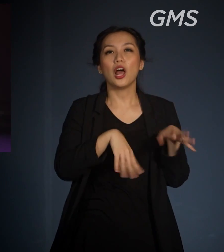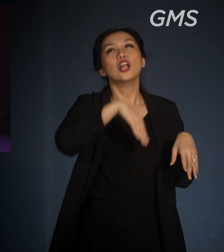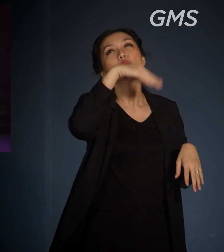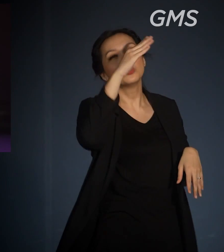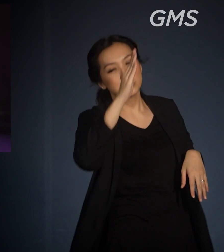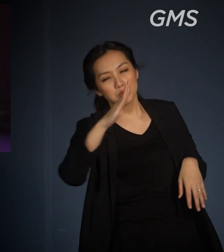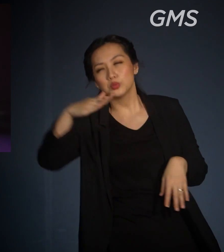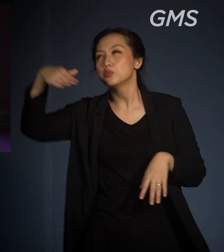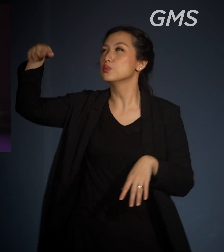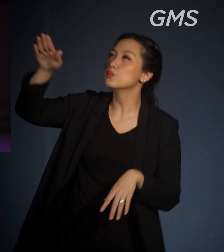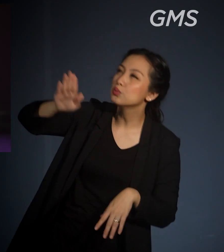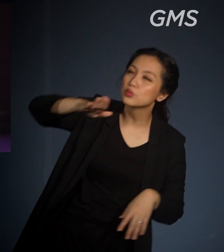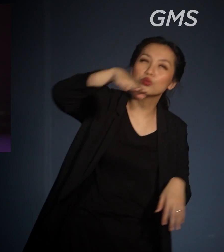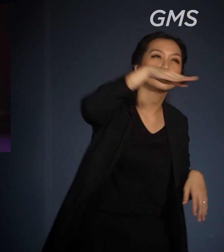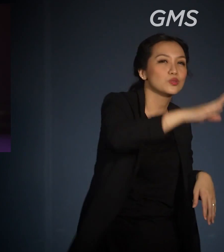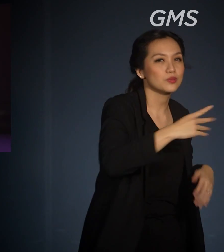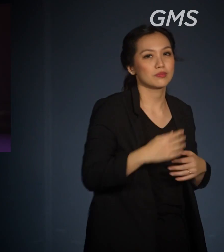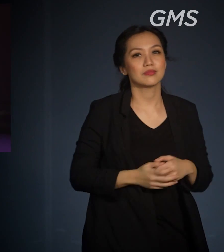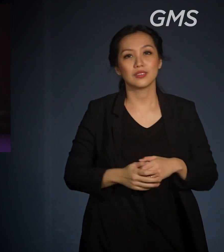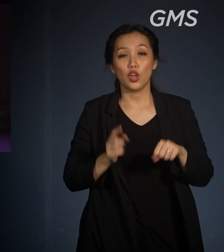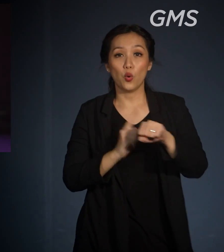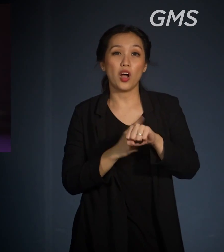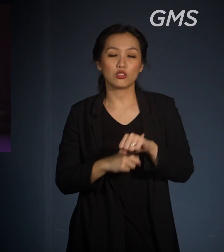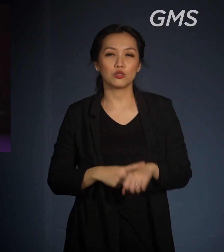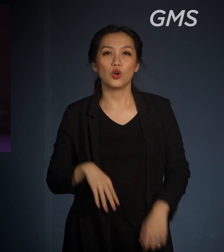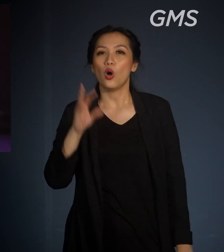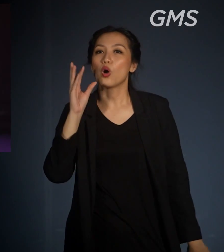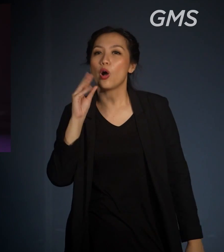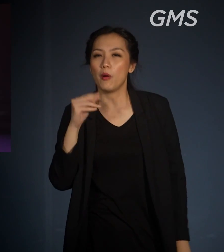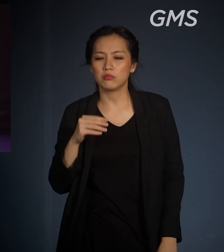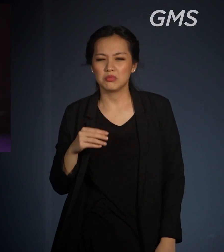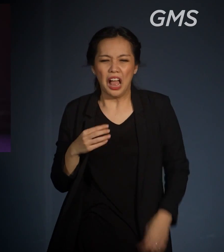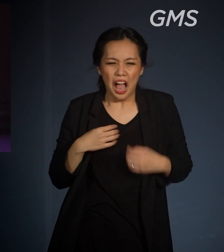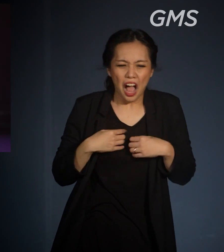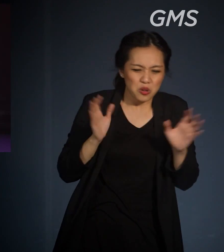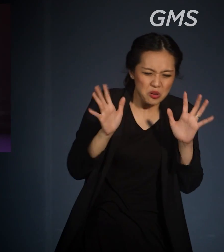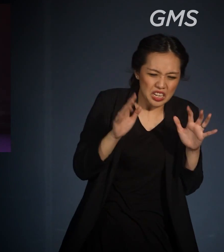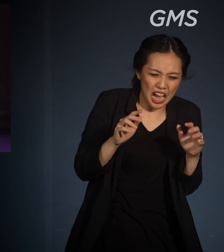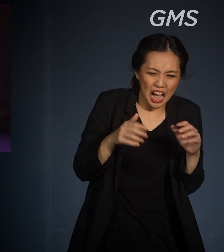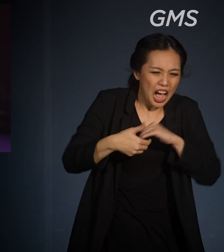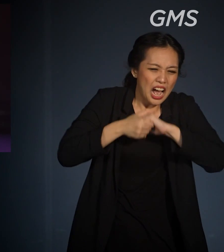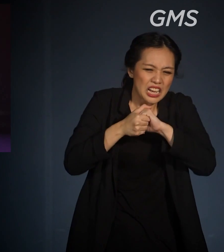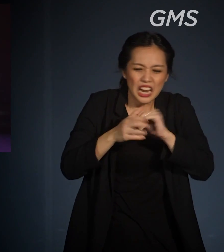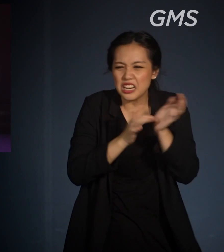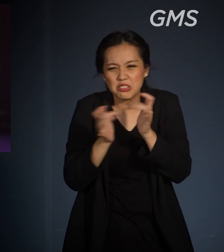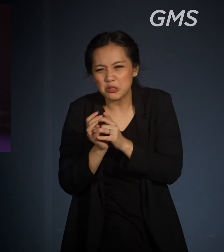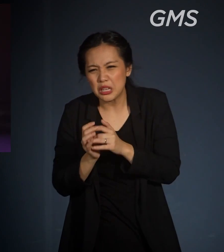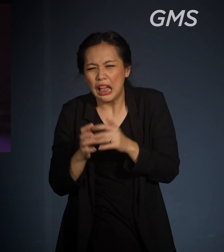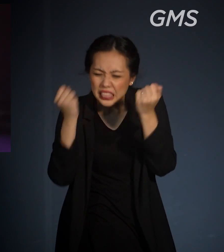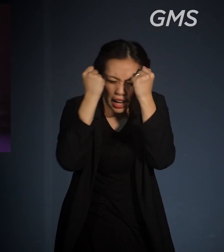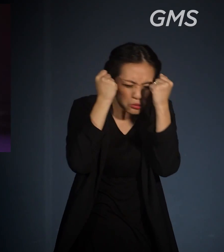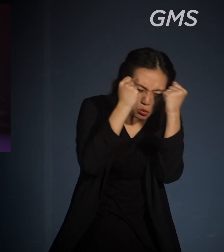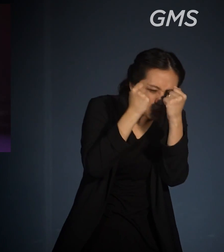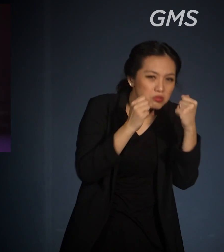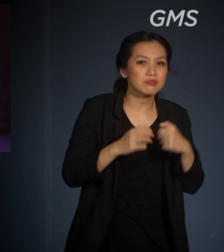menyangkal Yesus. Ketika ditanya orang, dia pelin-pelan. Dia nggak berani jawab, ya aku pengikut Yesus. Ya